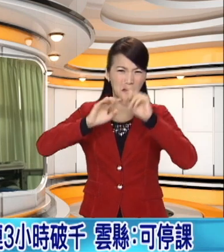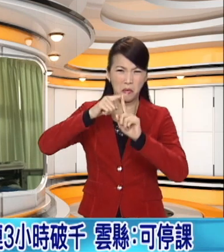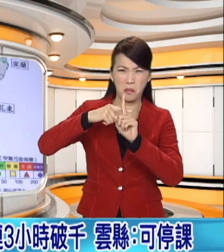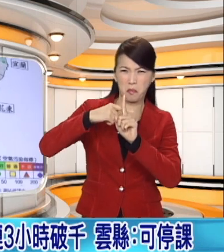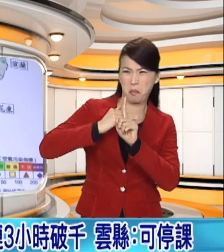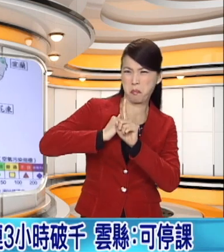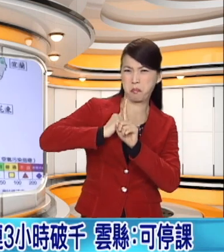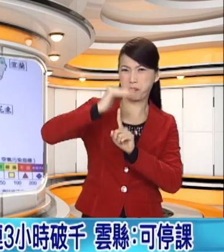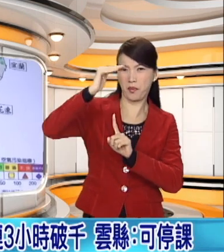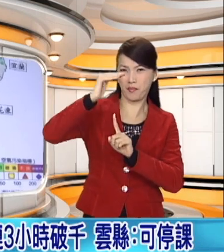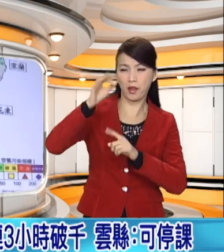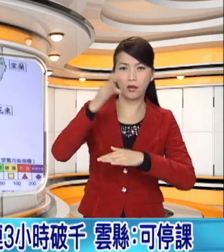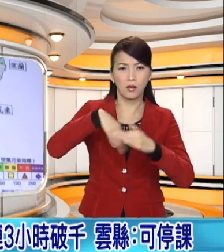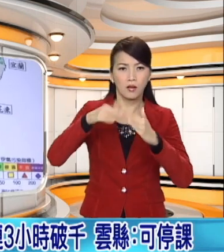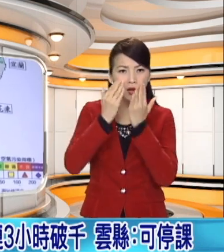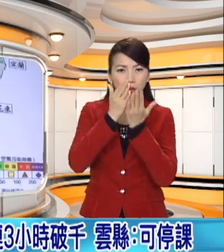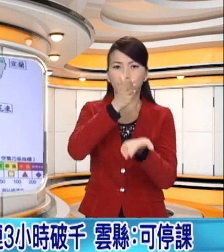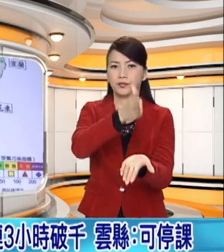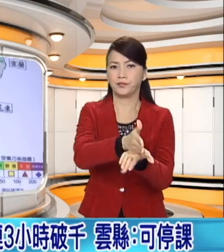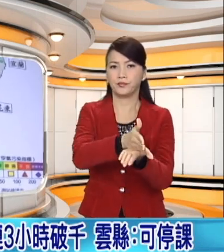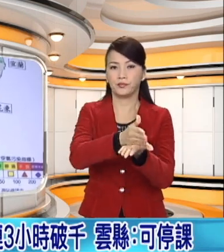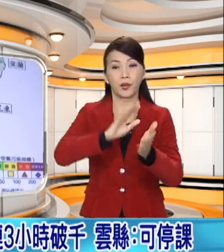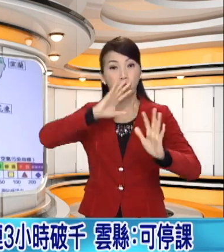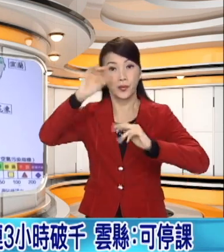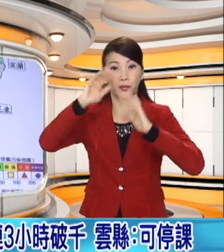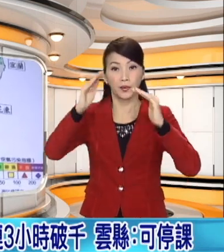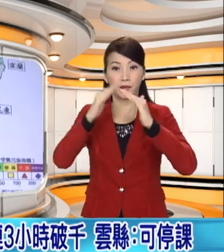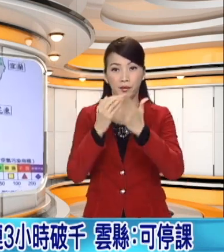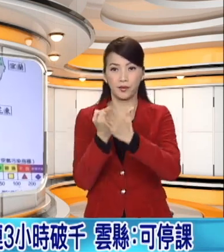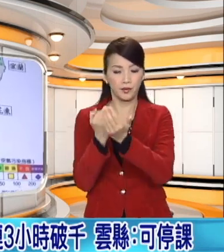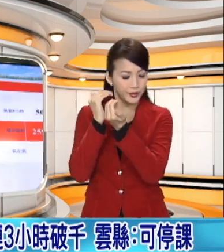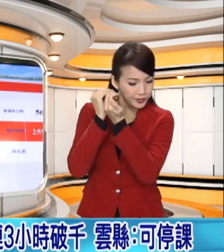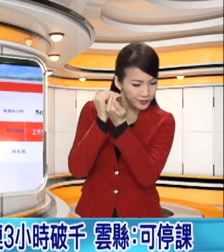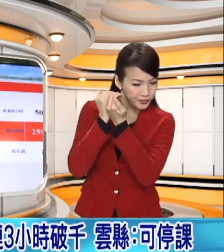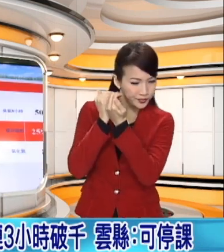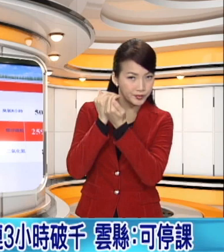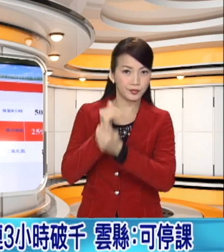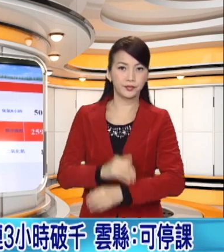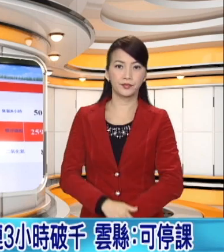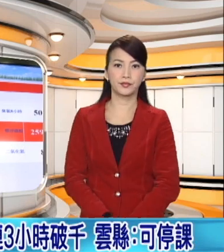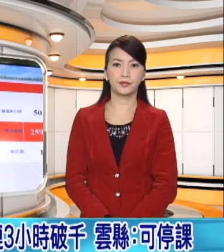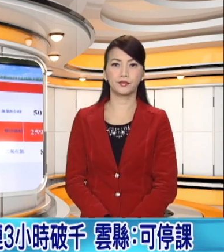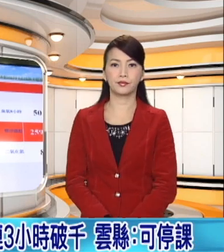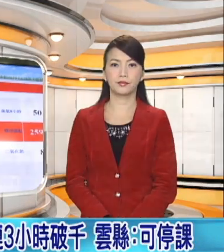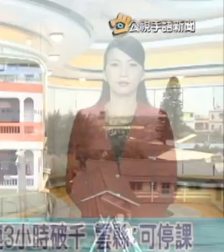果超过这个标准，学校就应该马上停课。